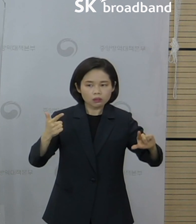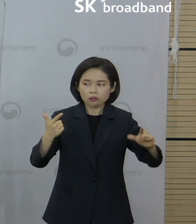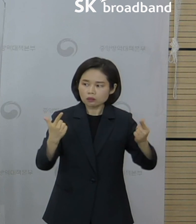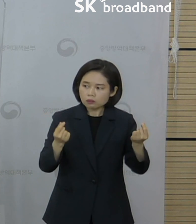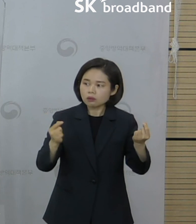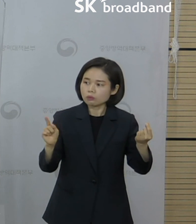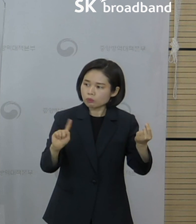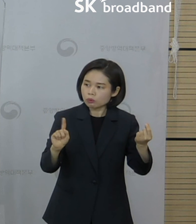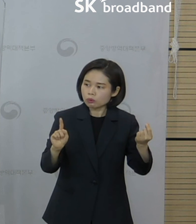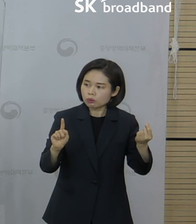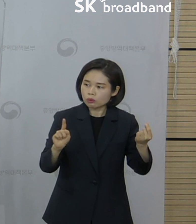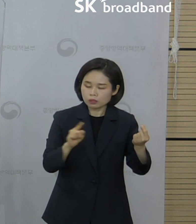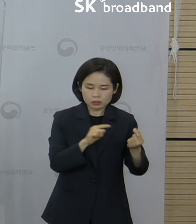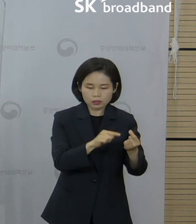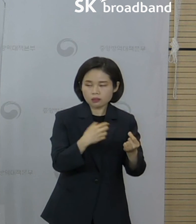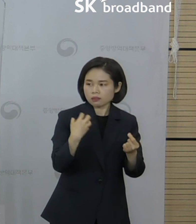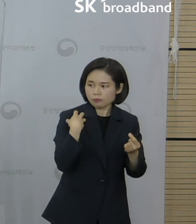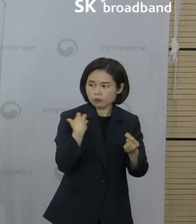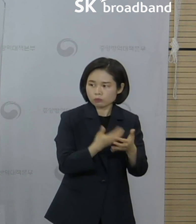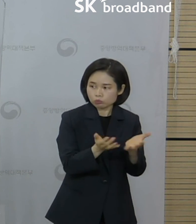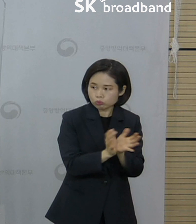주셨습니다.